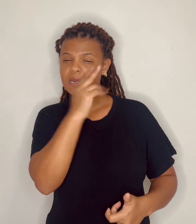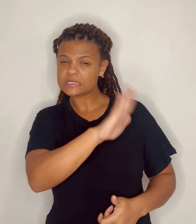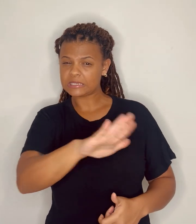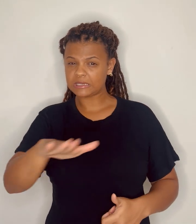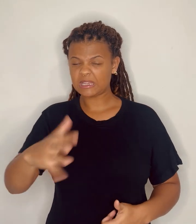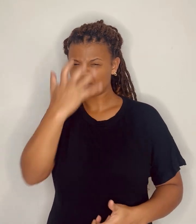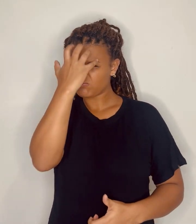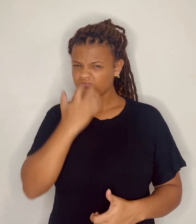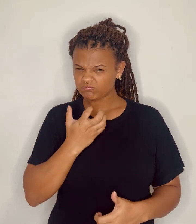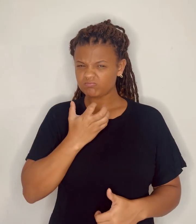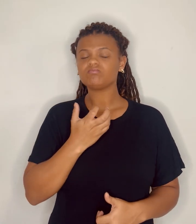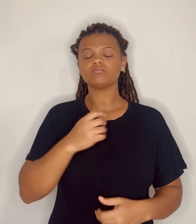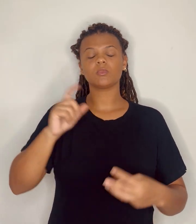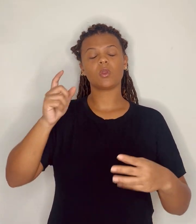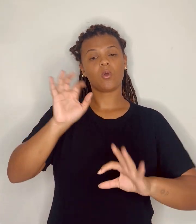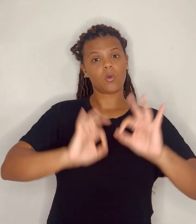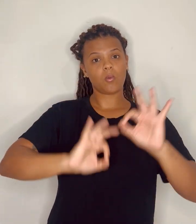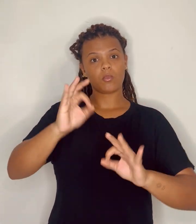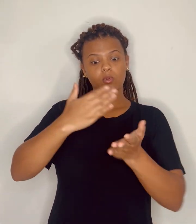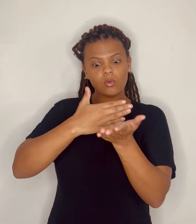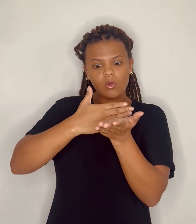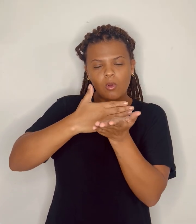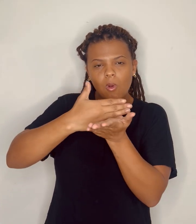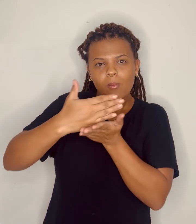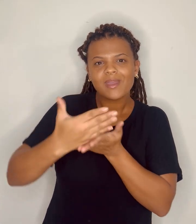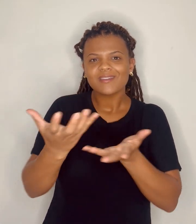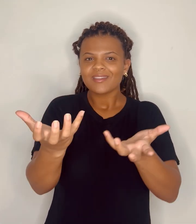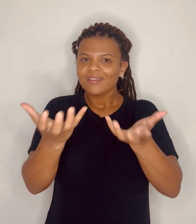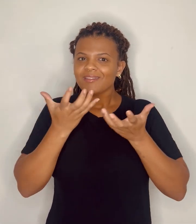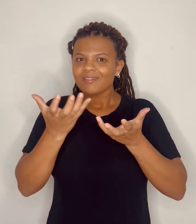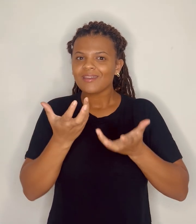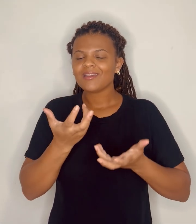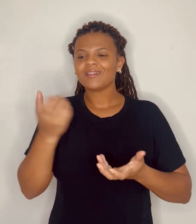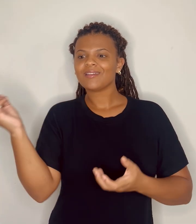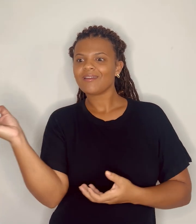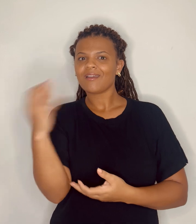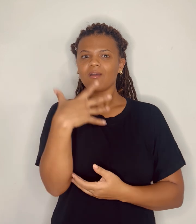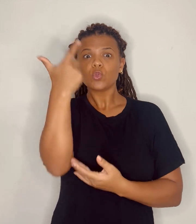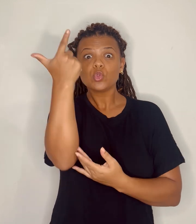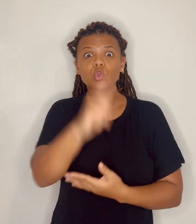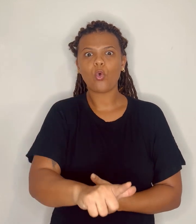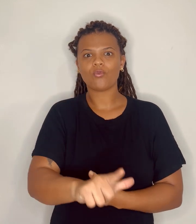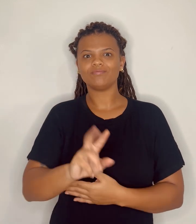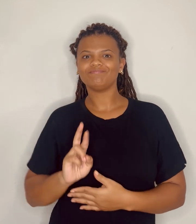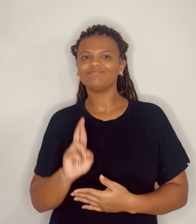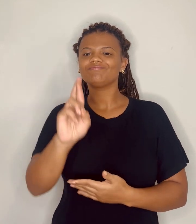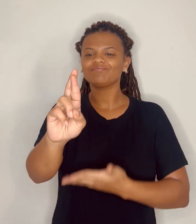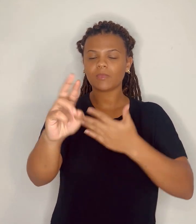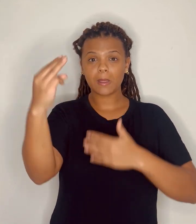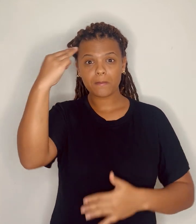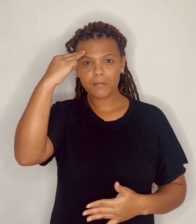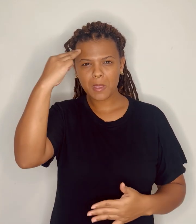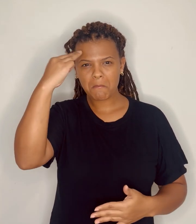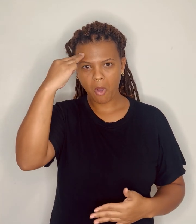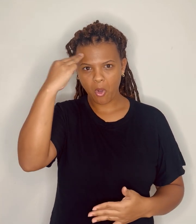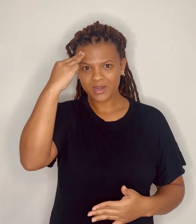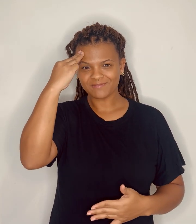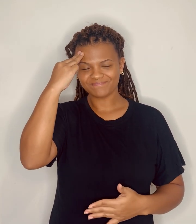O projeto ele nasce da premissa da gente querer recriar essa memória e dar lugar de novo a essa